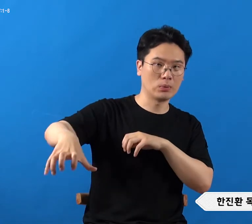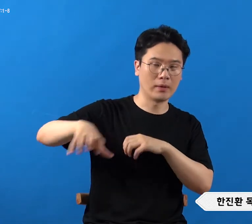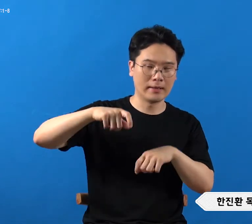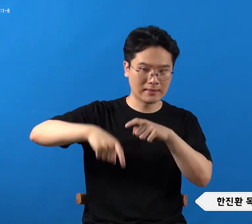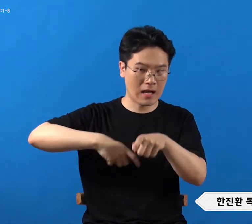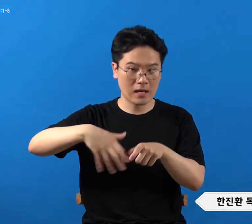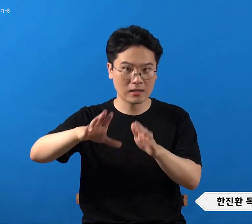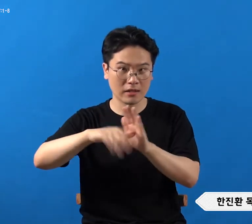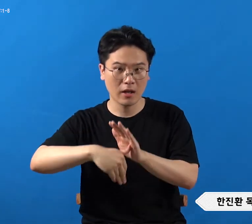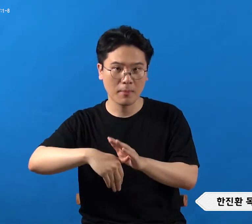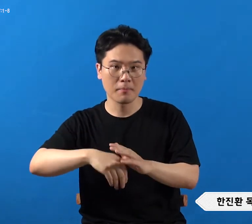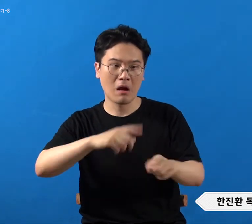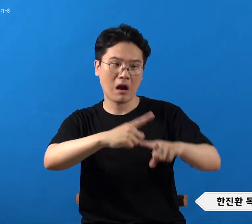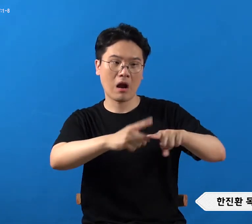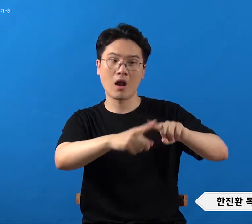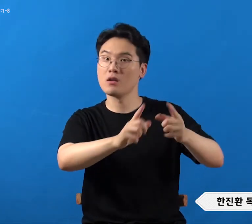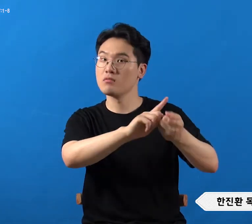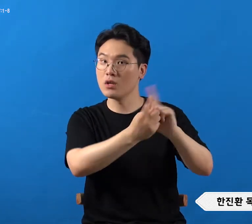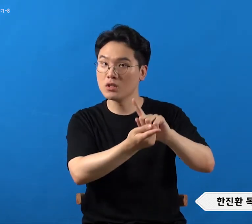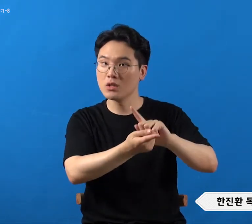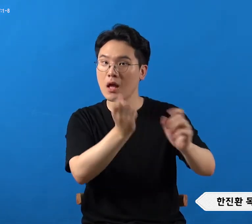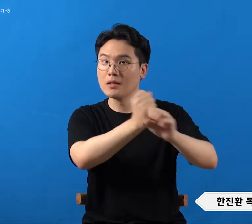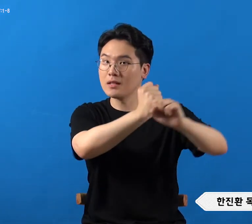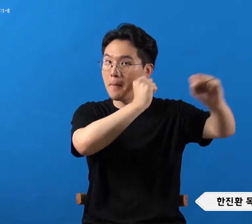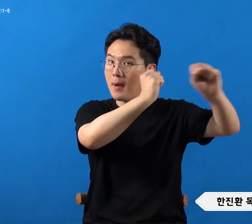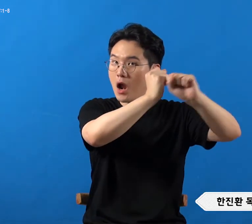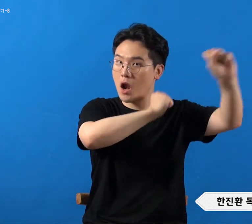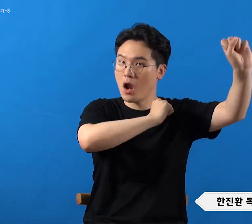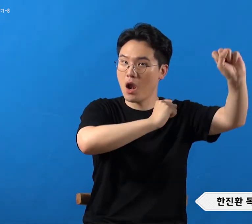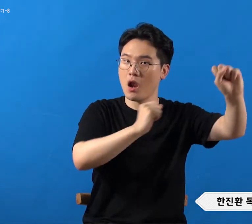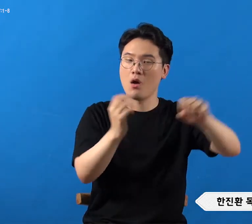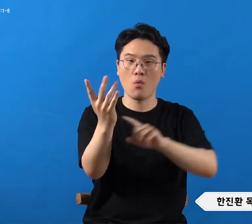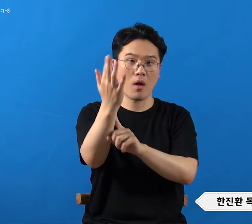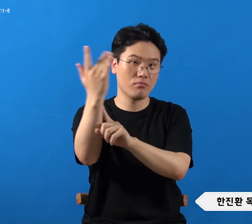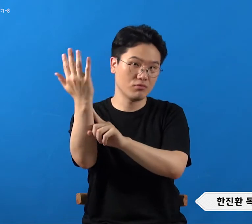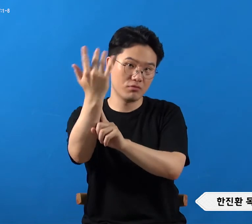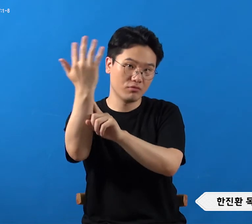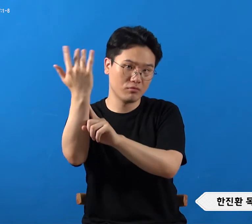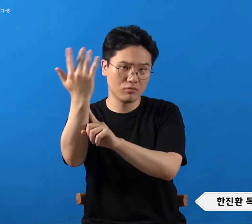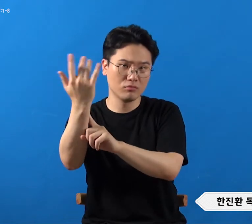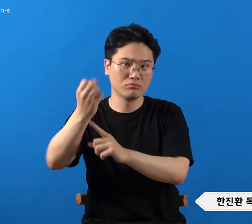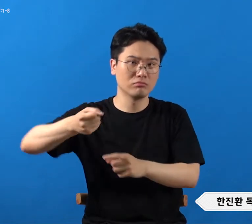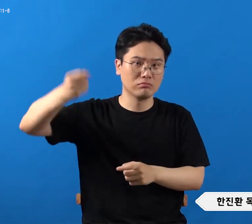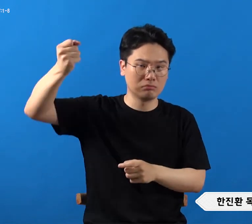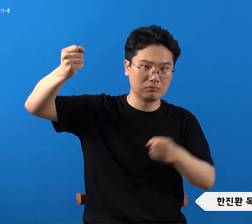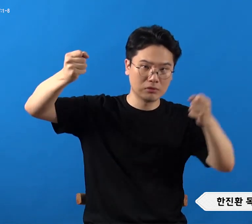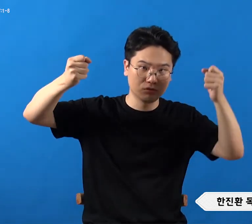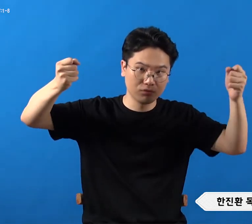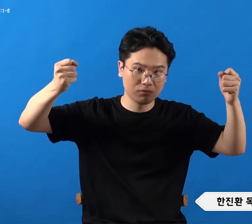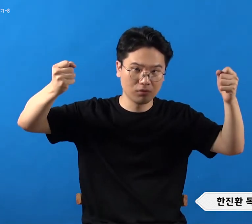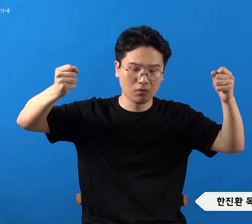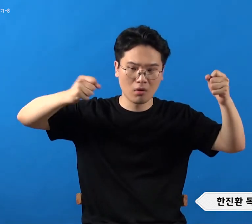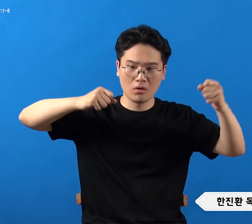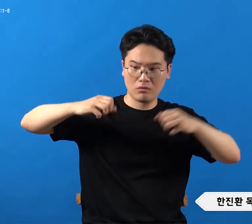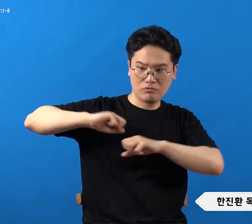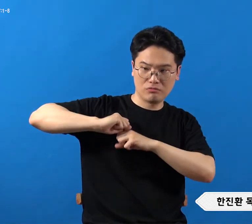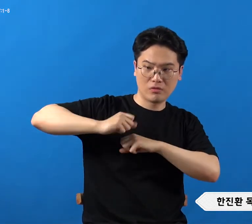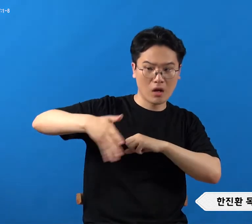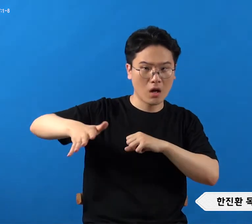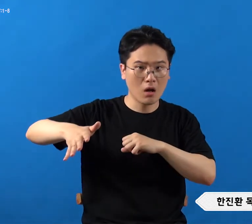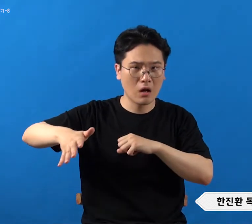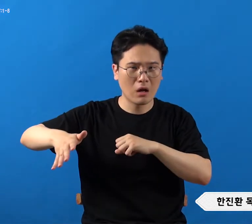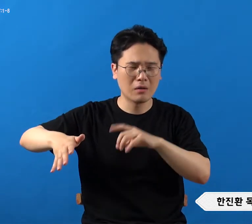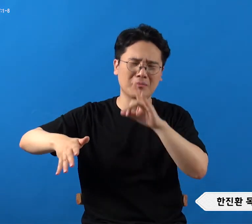대신에 나팔과 횃불 들고 나갔다, 그런 어느 전사에 그런 기록이 있습니까? 그래가지고 이길